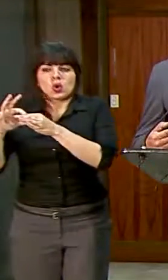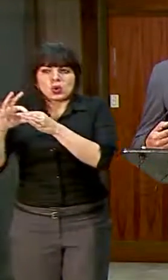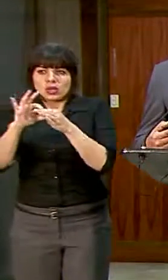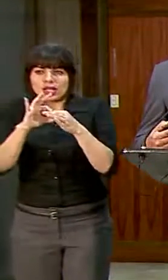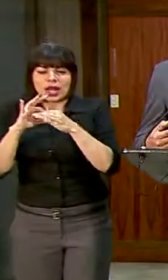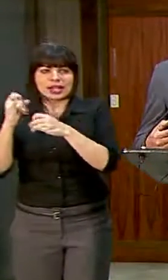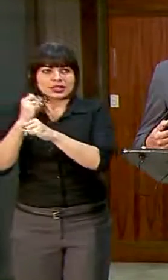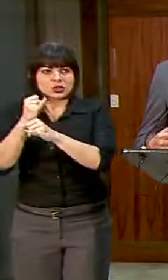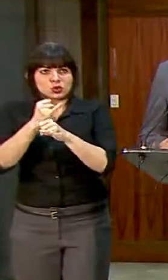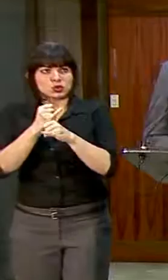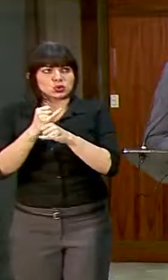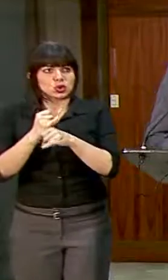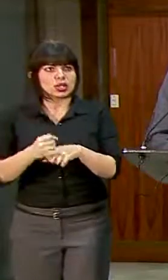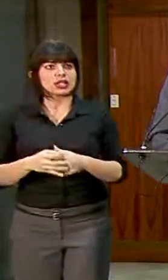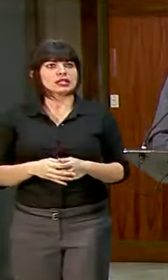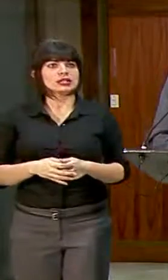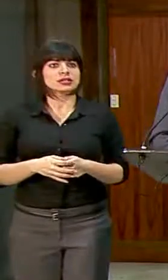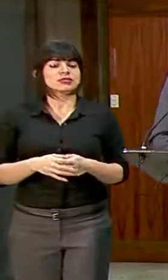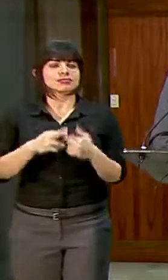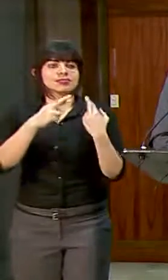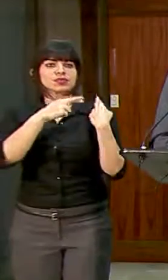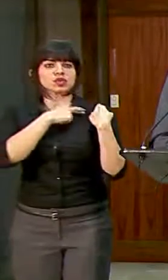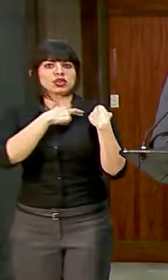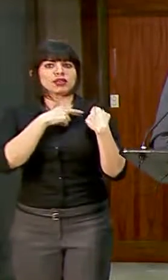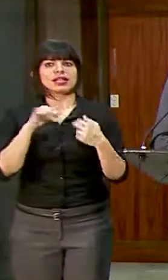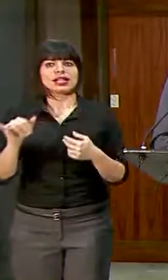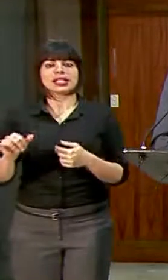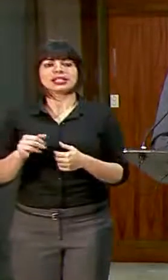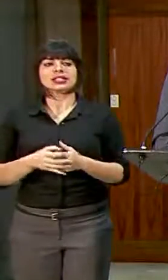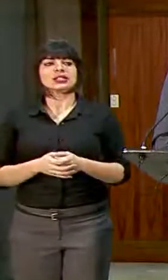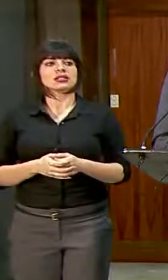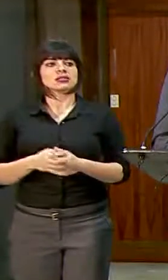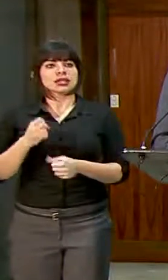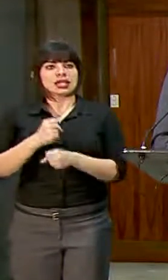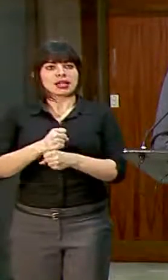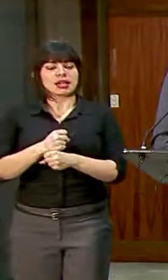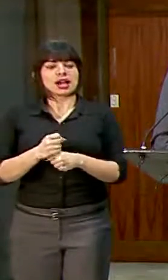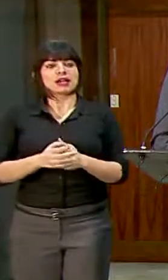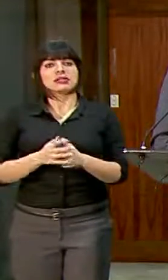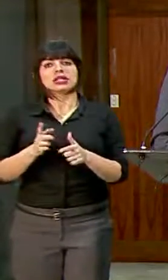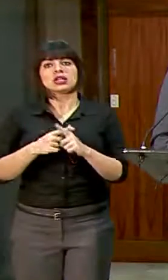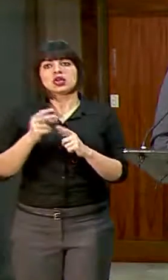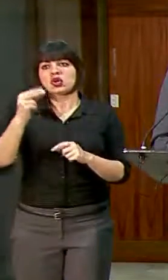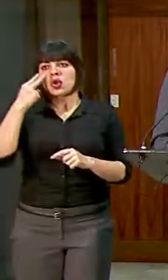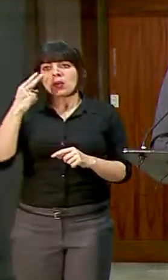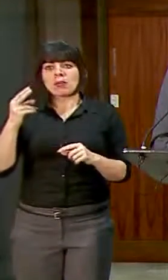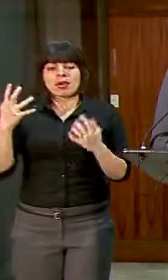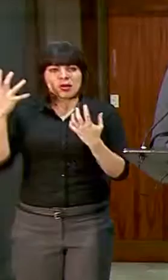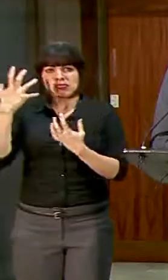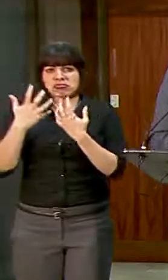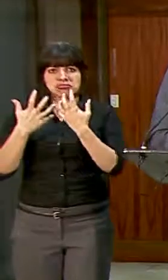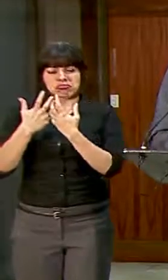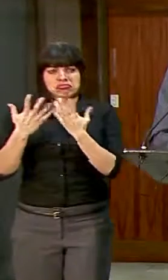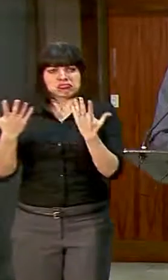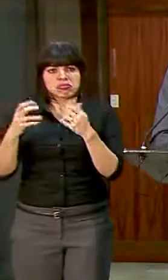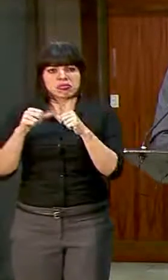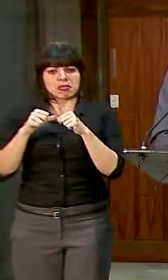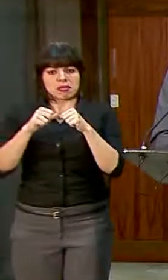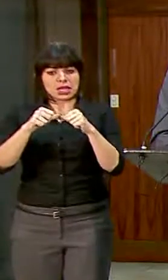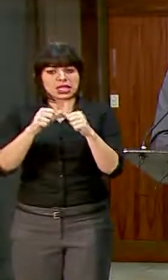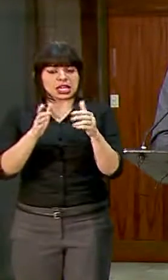las instituciones que son responsables de esa tarea. Así es que no veo incompatible el